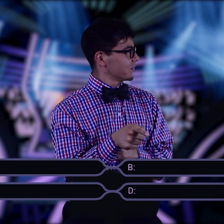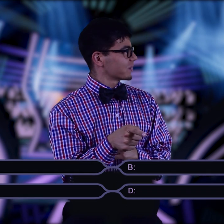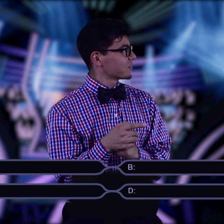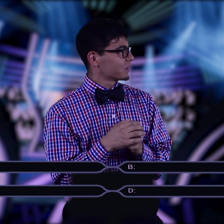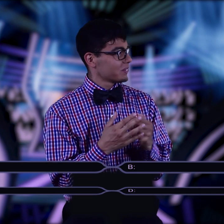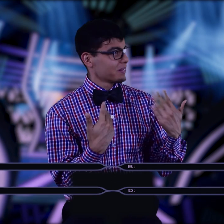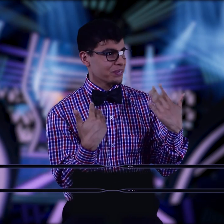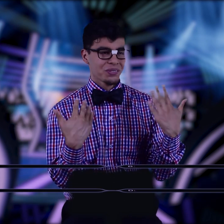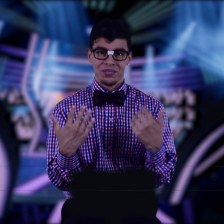Vamos, vamos.